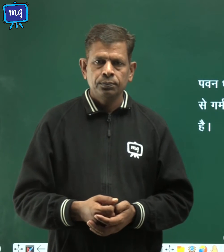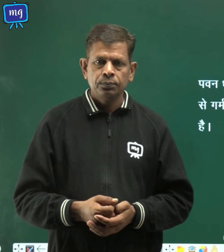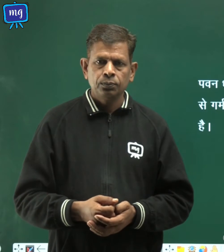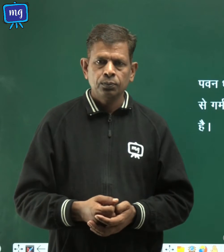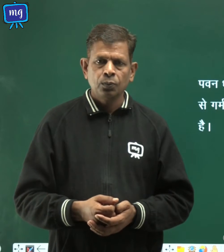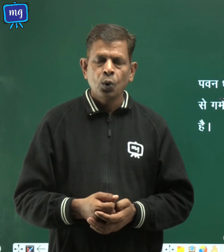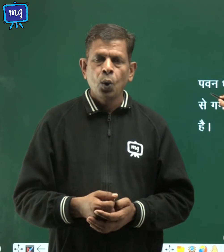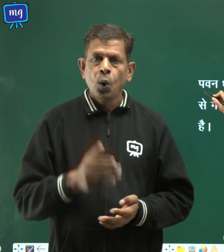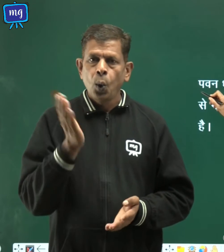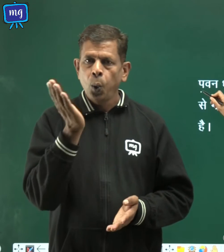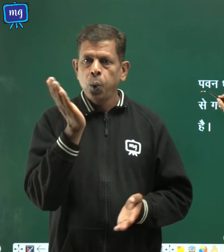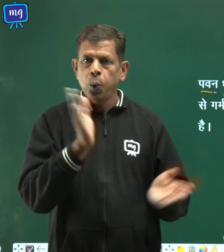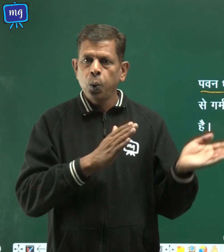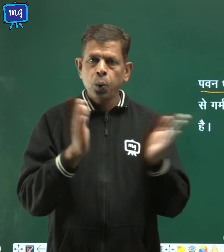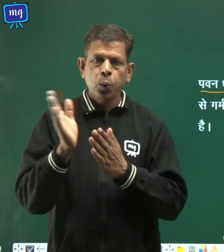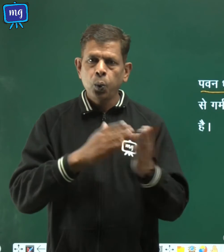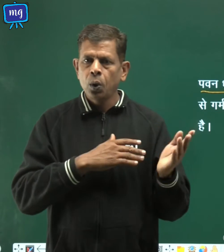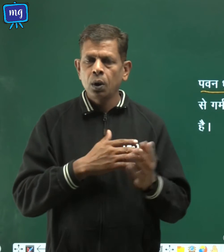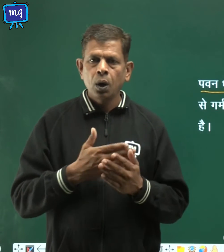पवन धाराएं